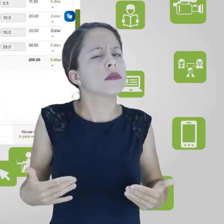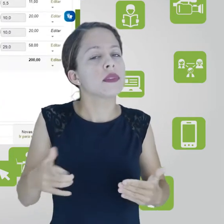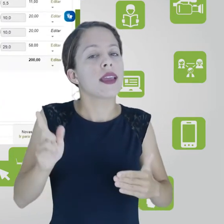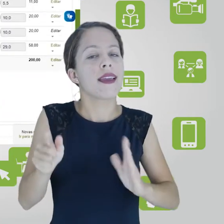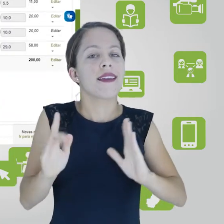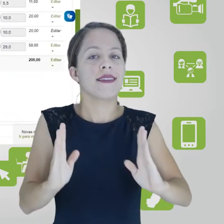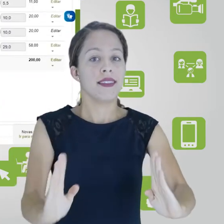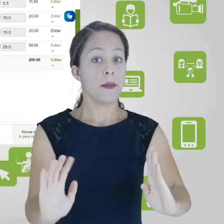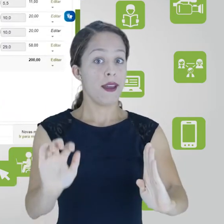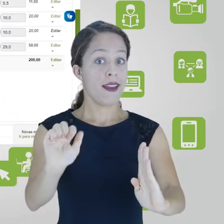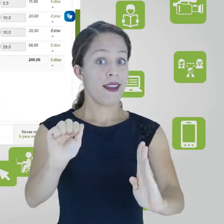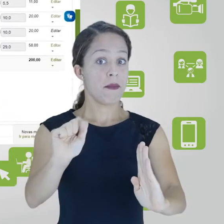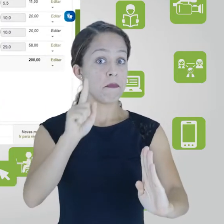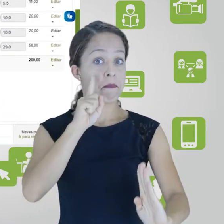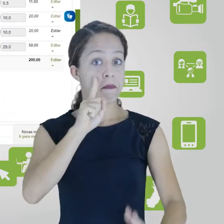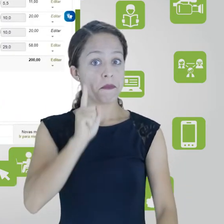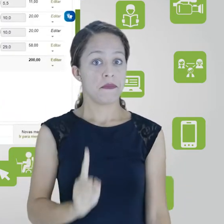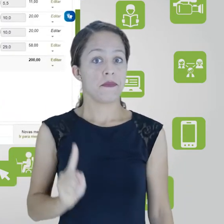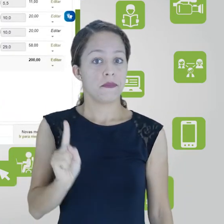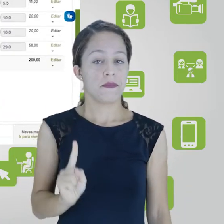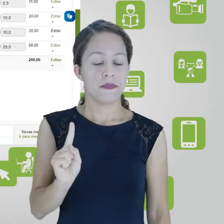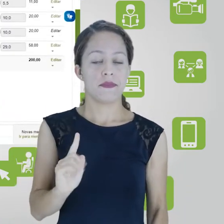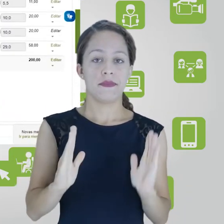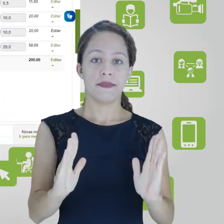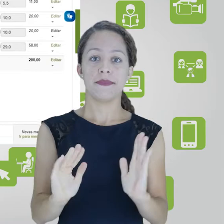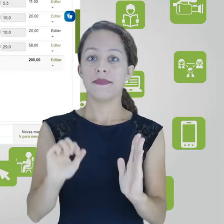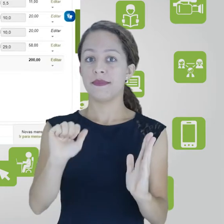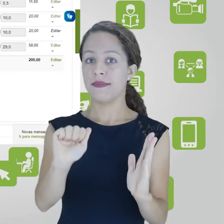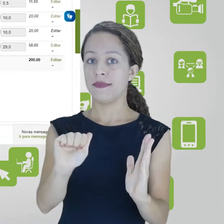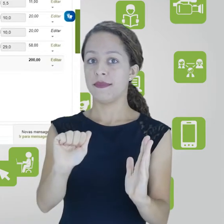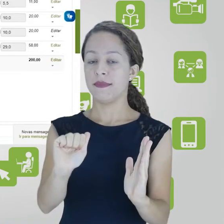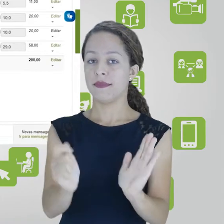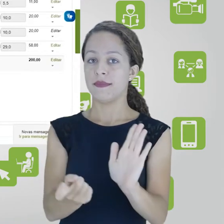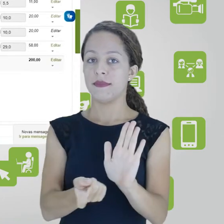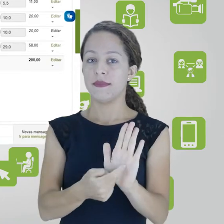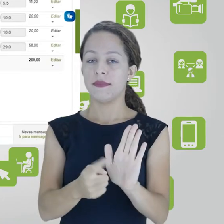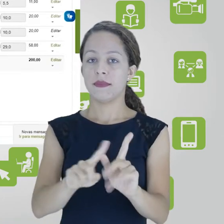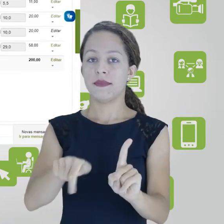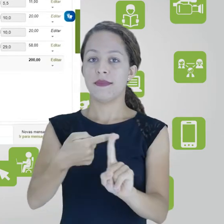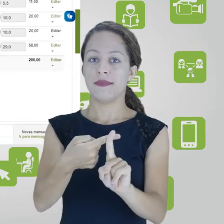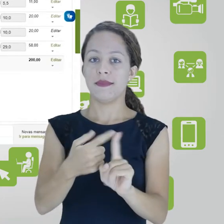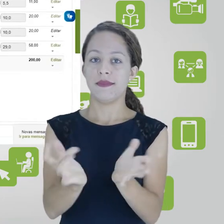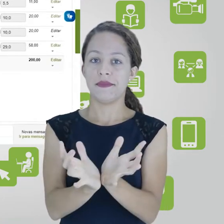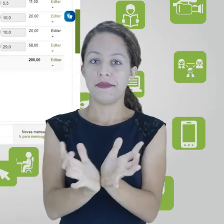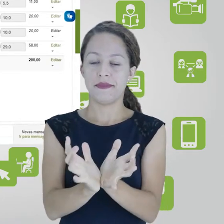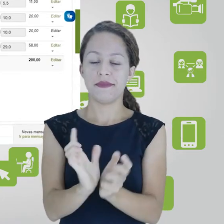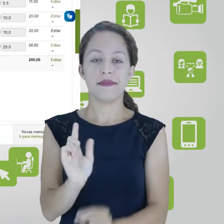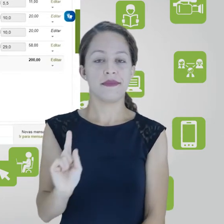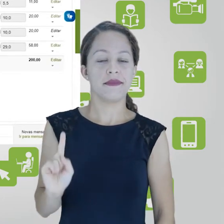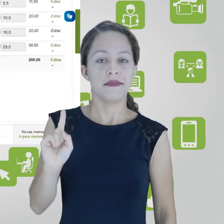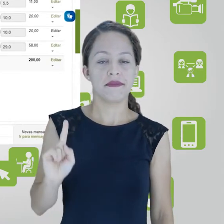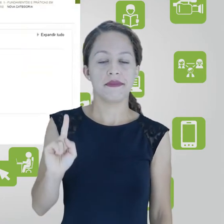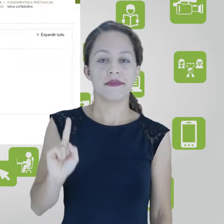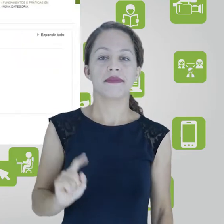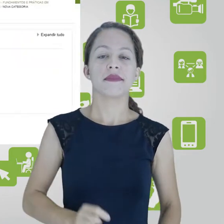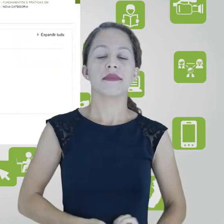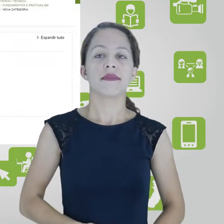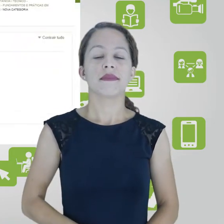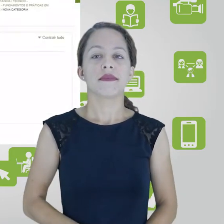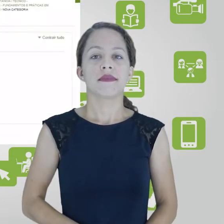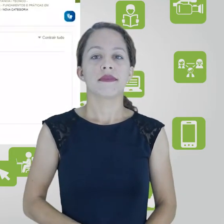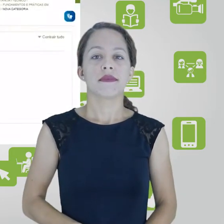primeira categoria vai ser a categoria etapa A. Então vamos lá. Etapa A. Clique em adicionar